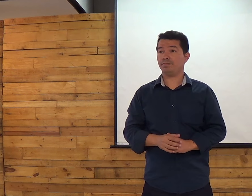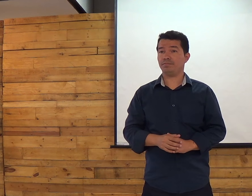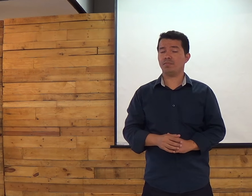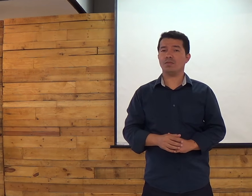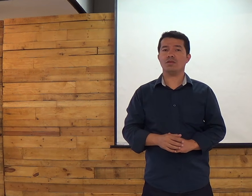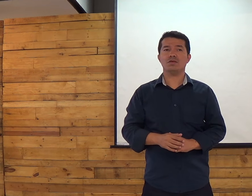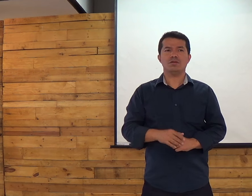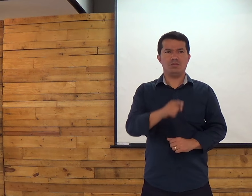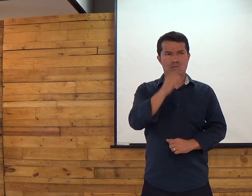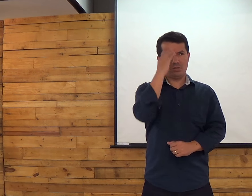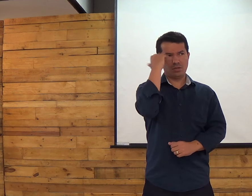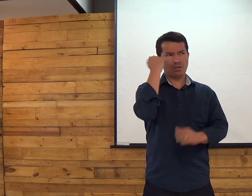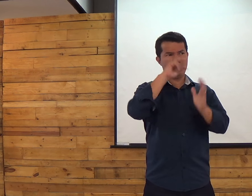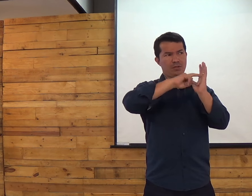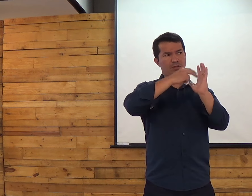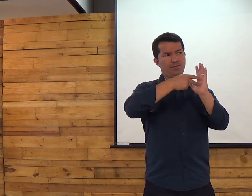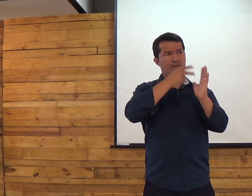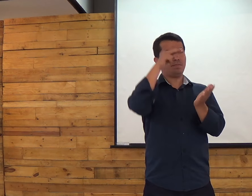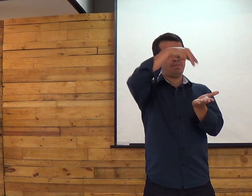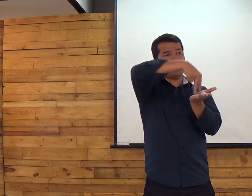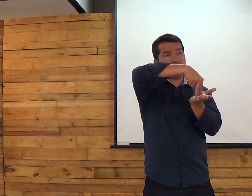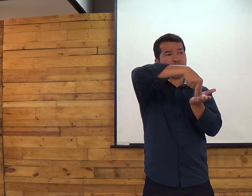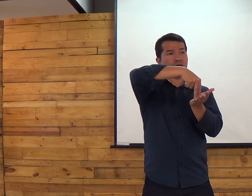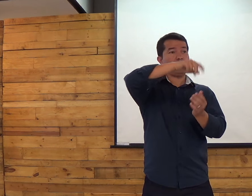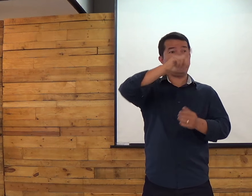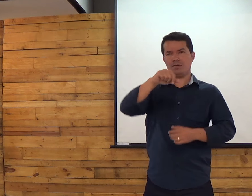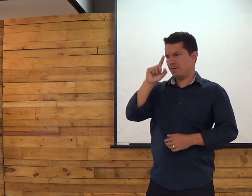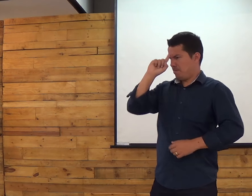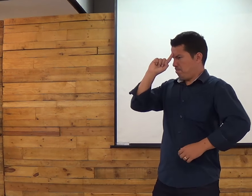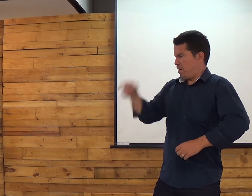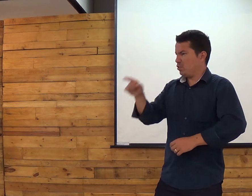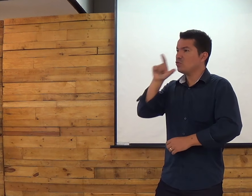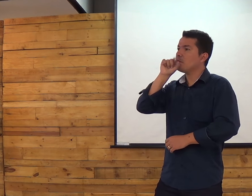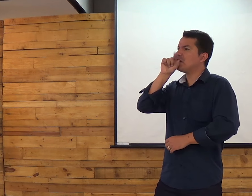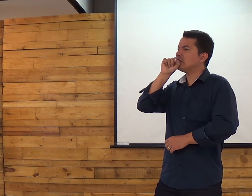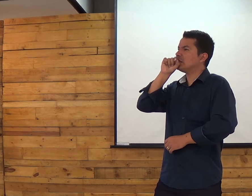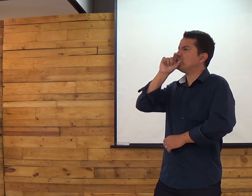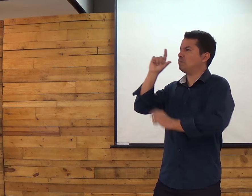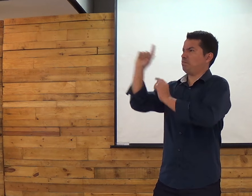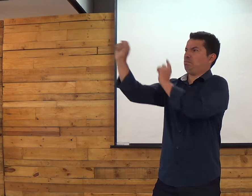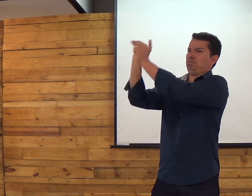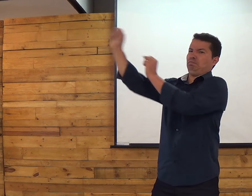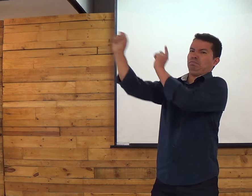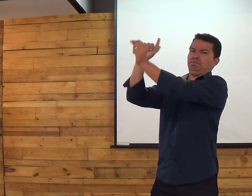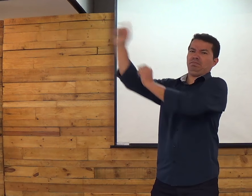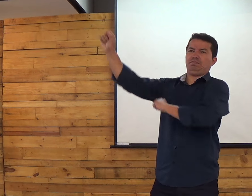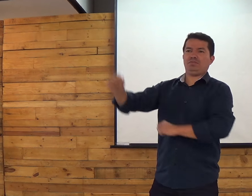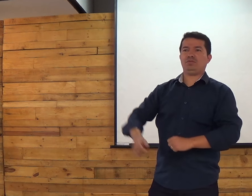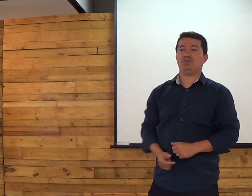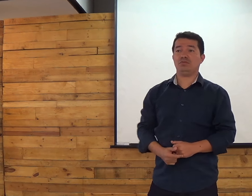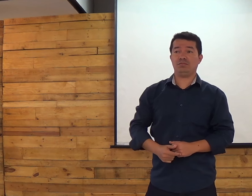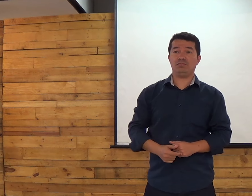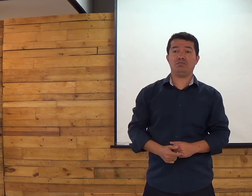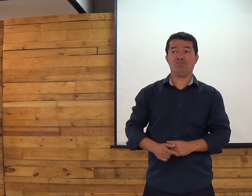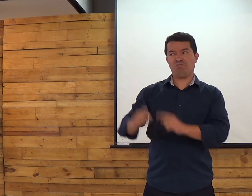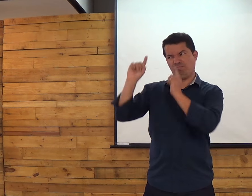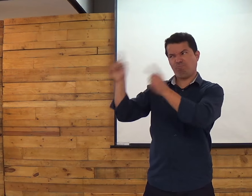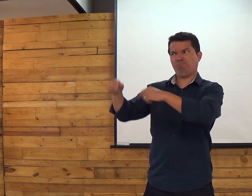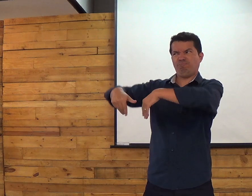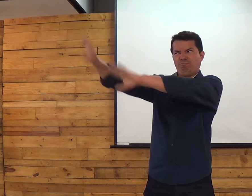sair. Sabe o que significa estar em pé? significa tocar o pássaro de